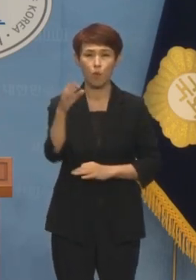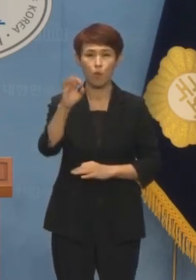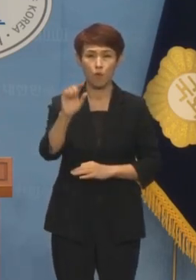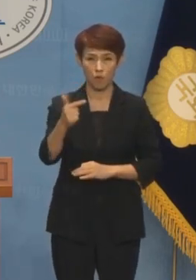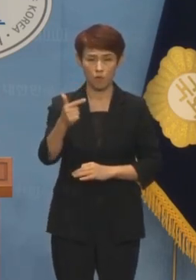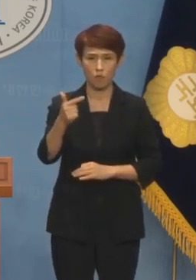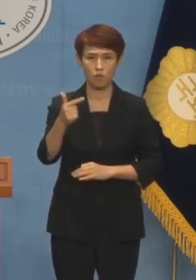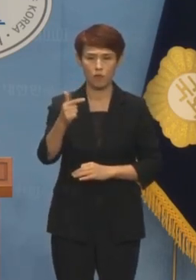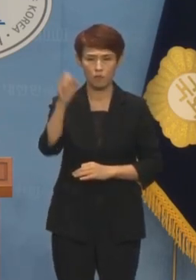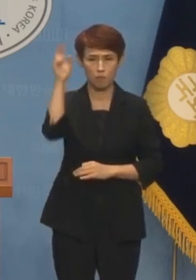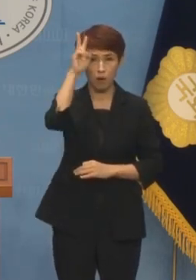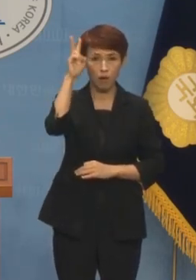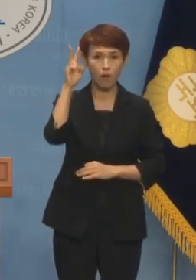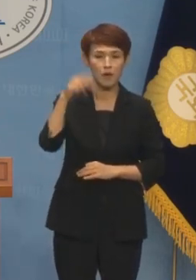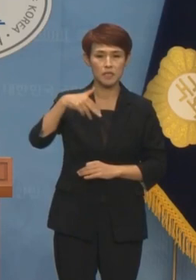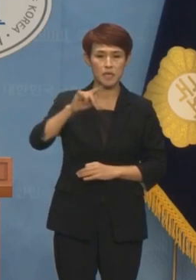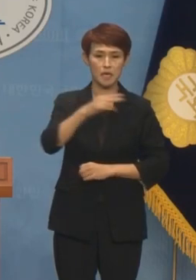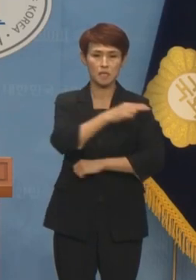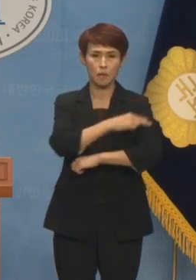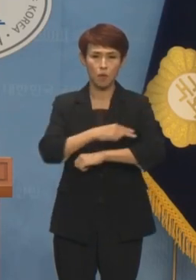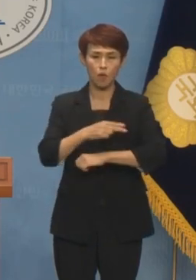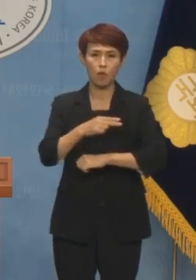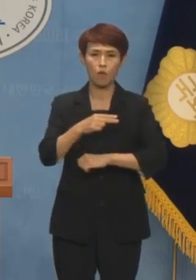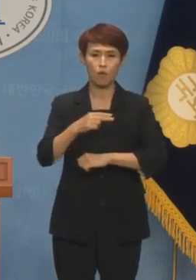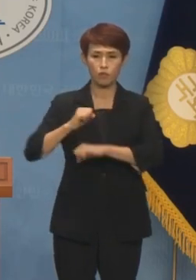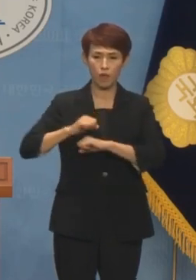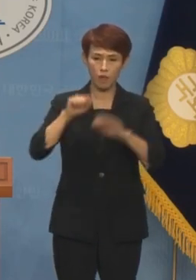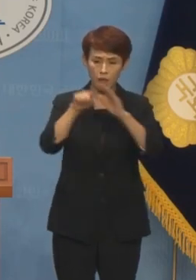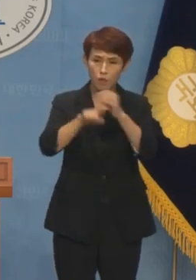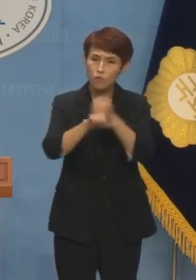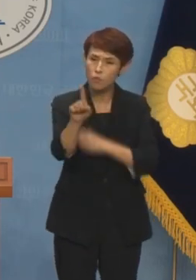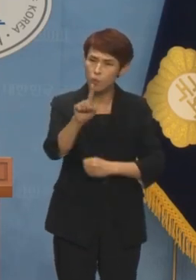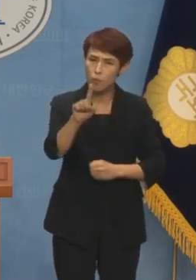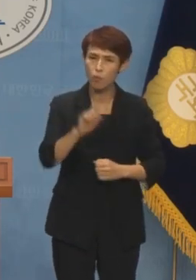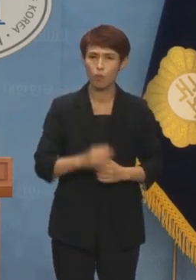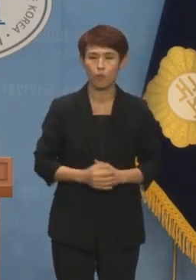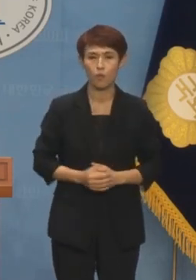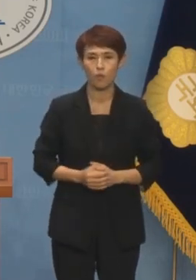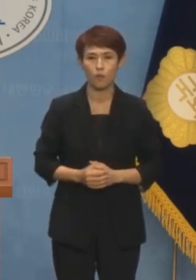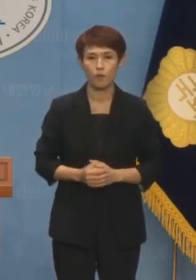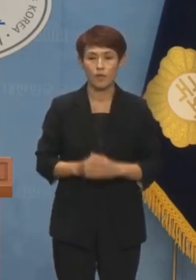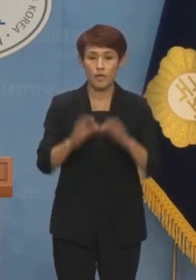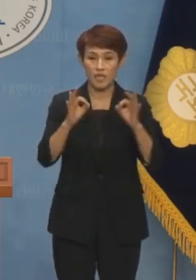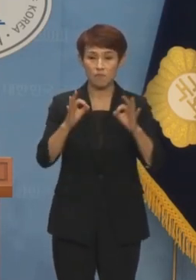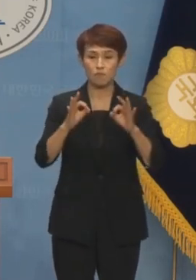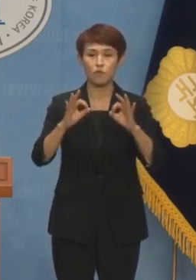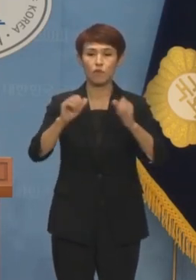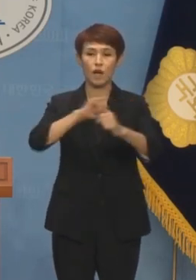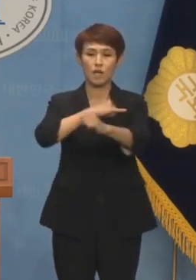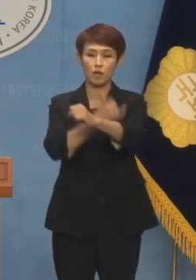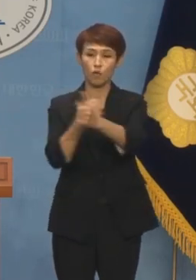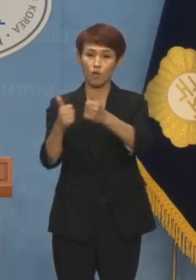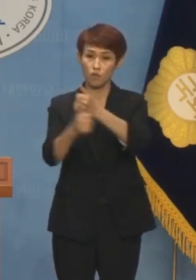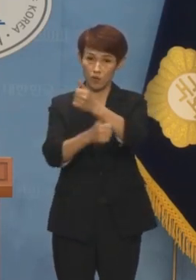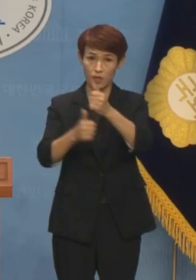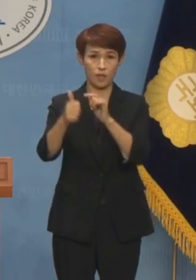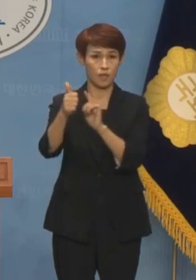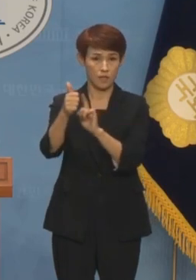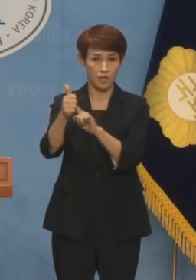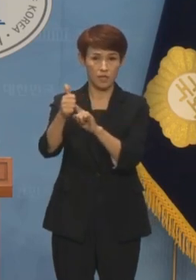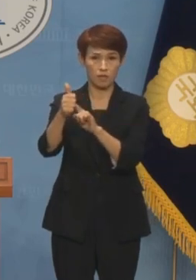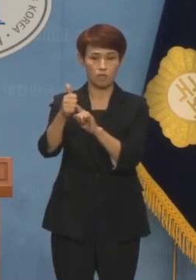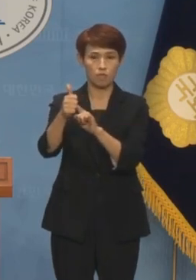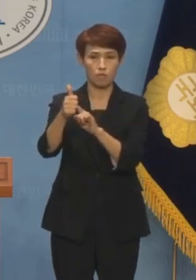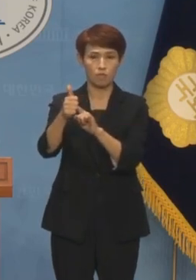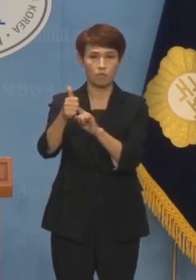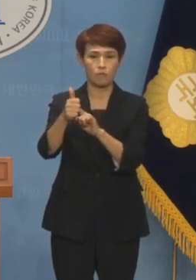왜 갑자기 최상병 부대를 방문했습니까? 김용원 국가인권위원회 상임위원이